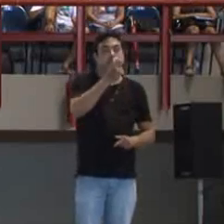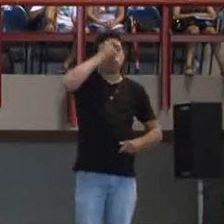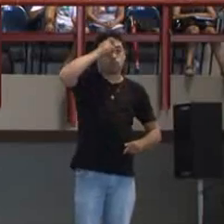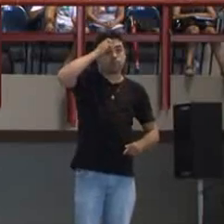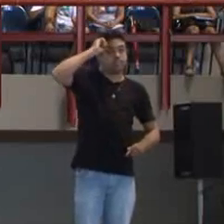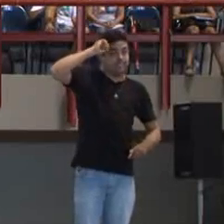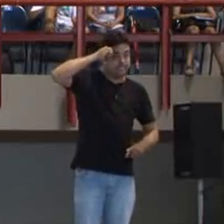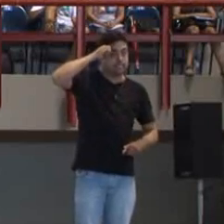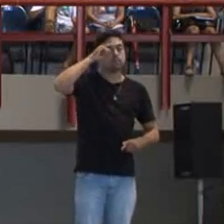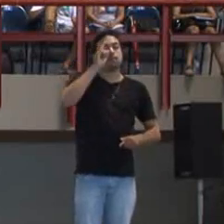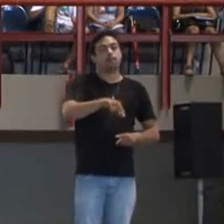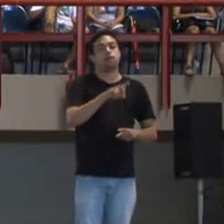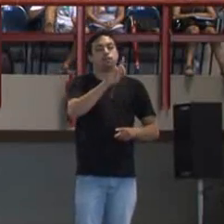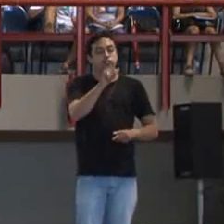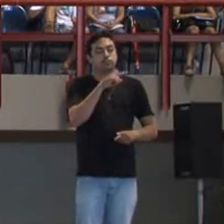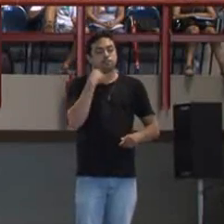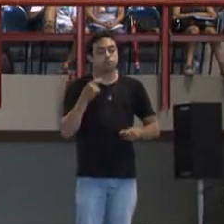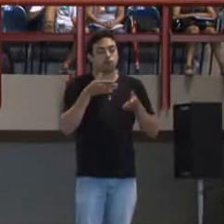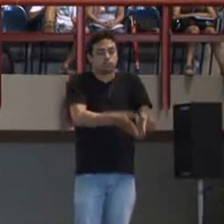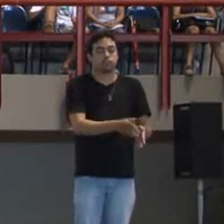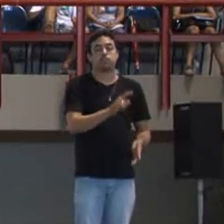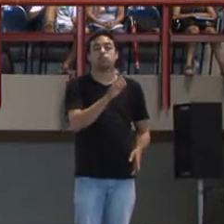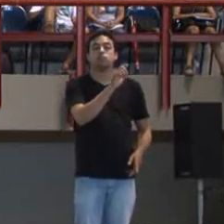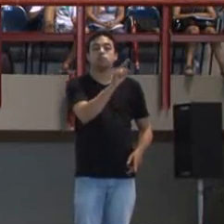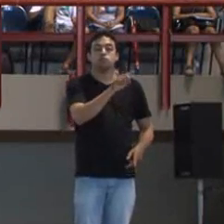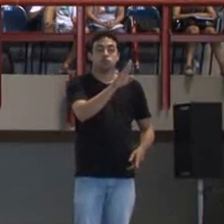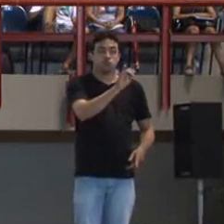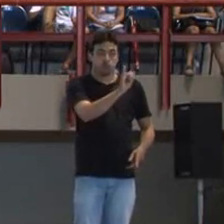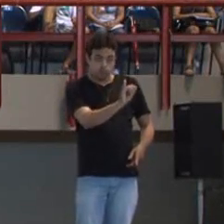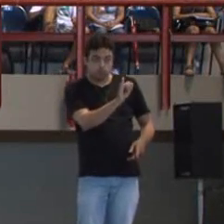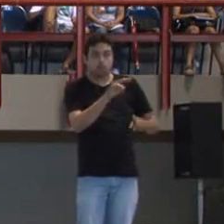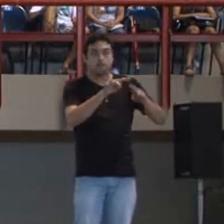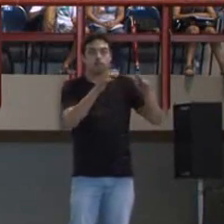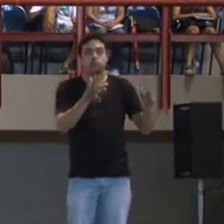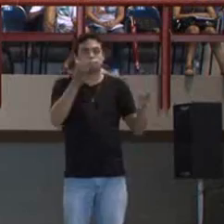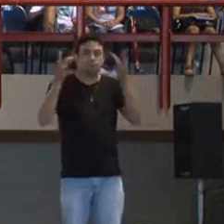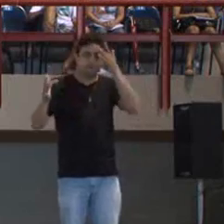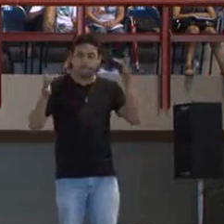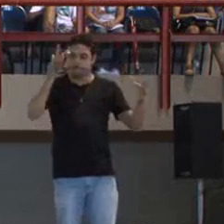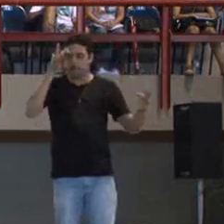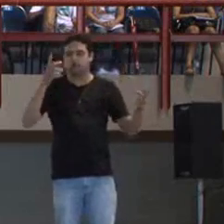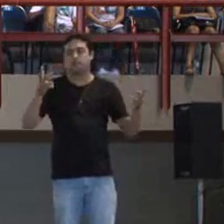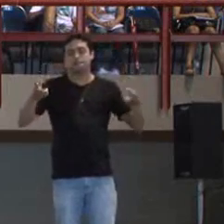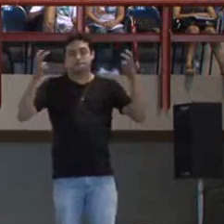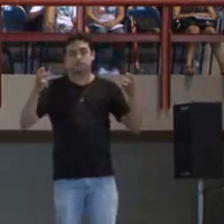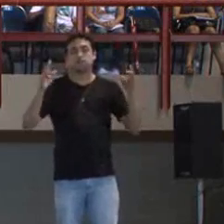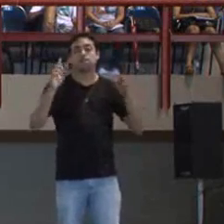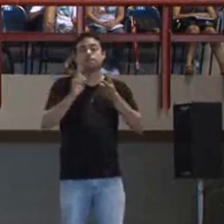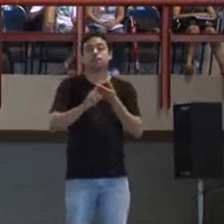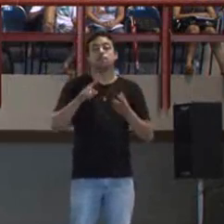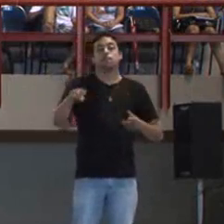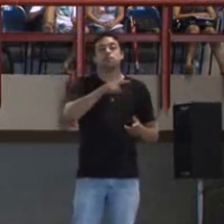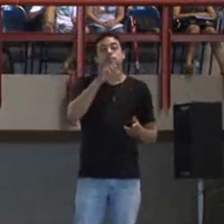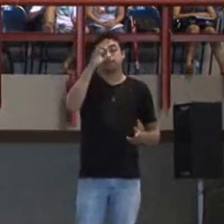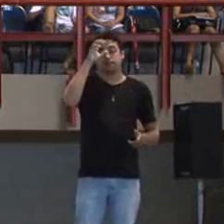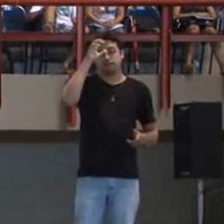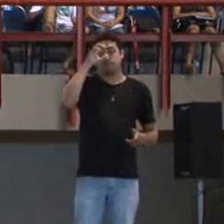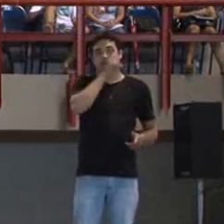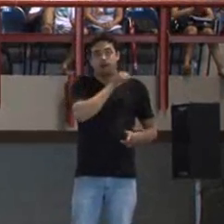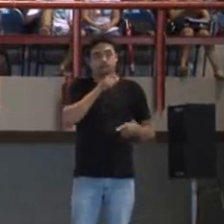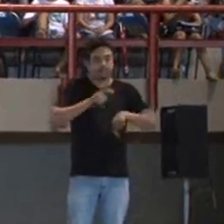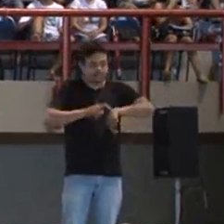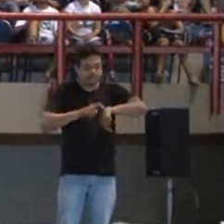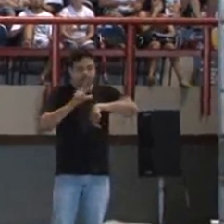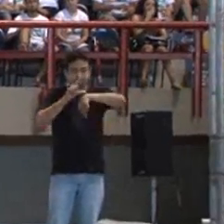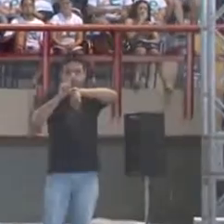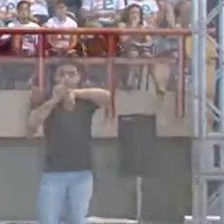Tá? Então, isso é um fato fundamental para vocês analisarem comigo. Aí, só para vocês entenderem rapidinho, né, porque o meu tempo esgotou